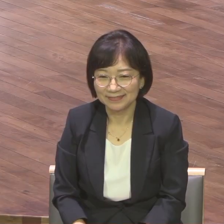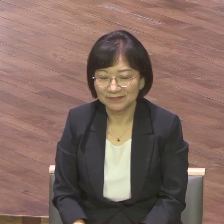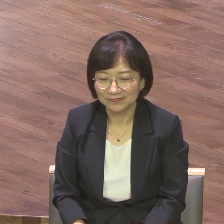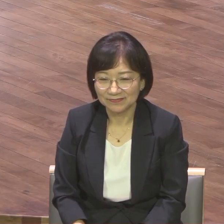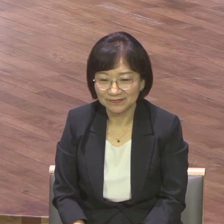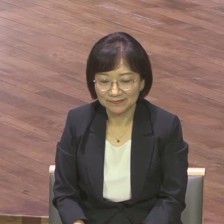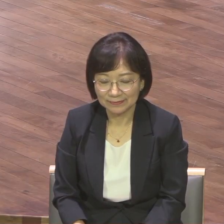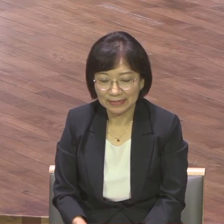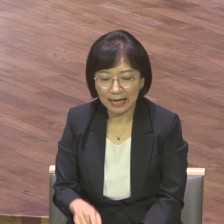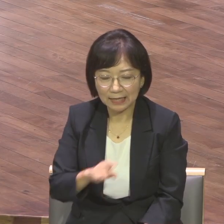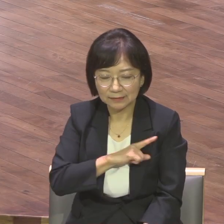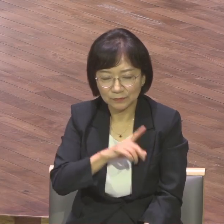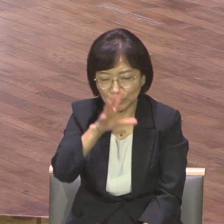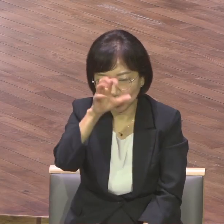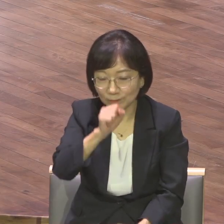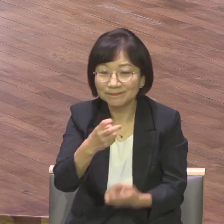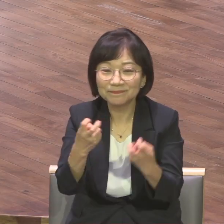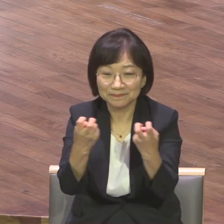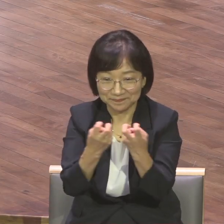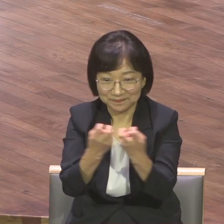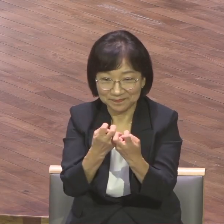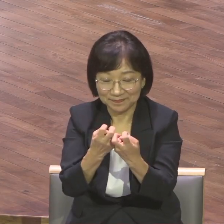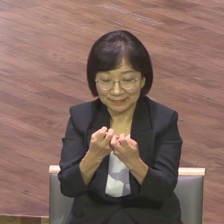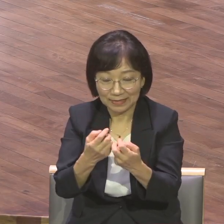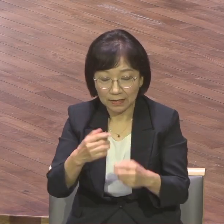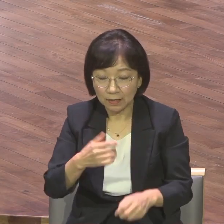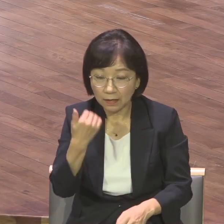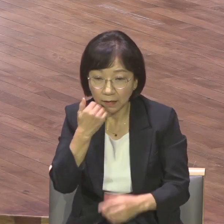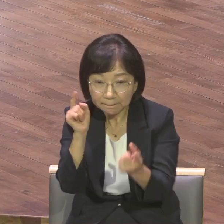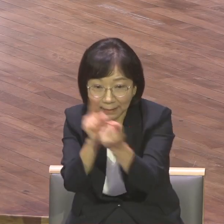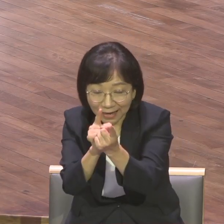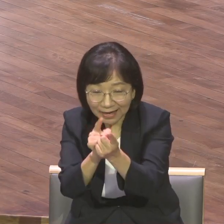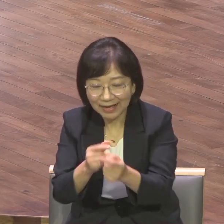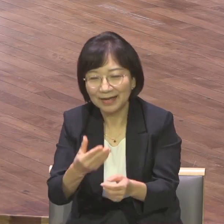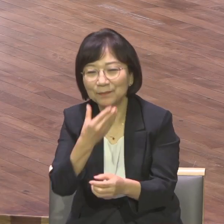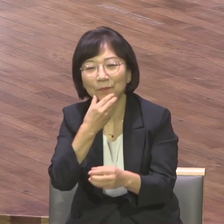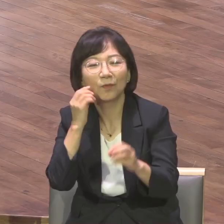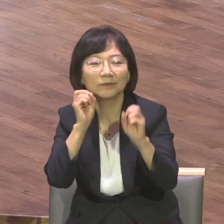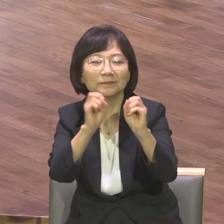그게 최고의 방법이요. 복음 전파, 만나는 사람에게.